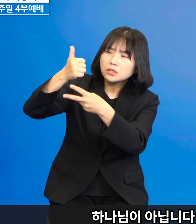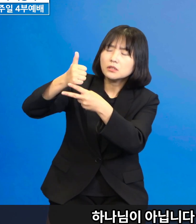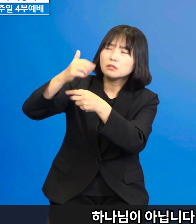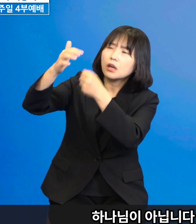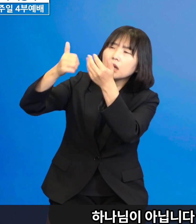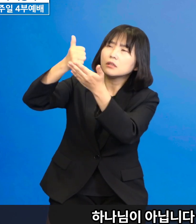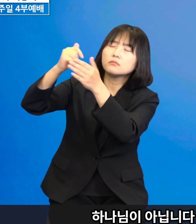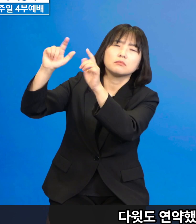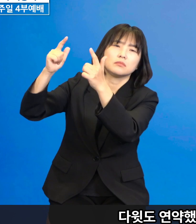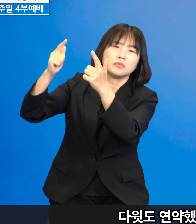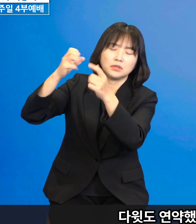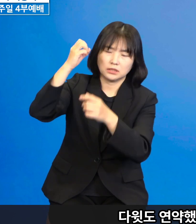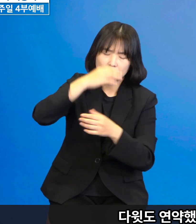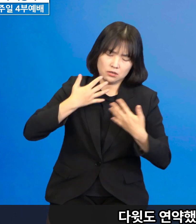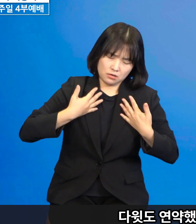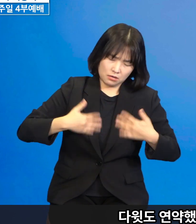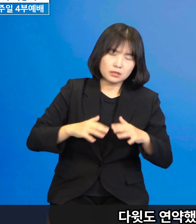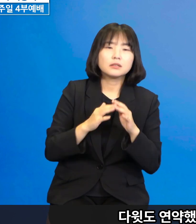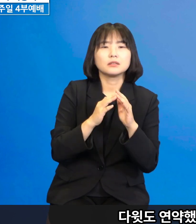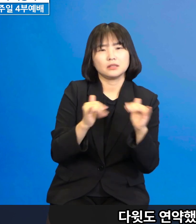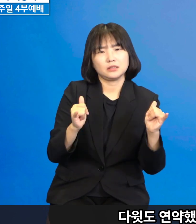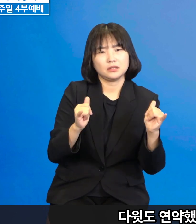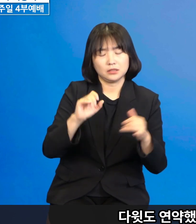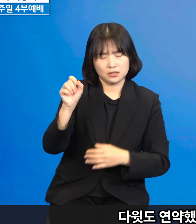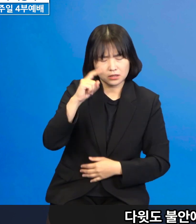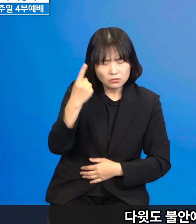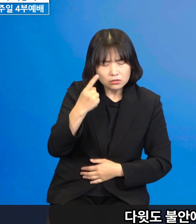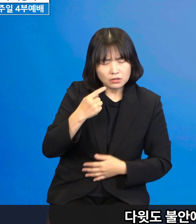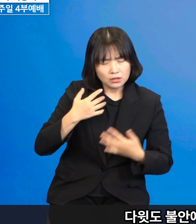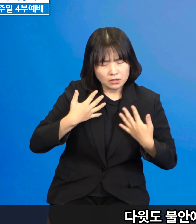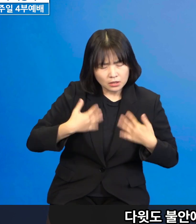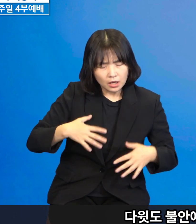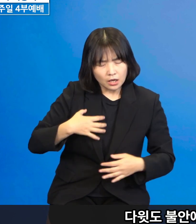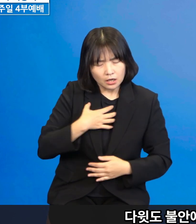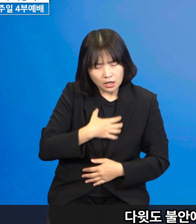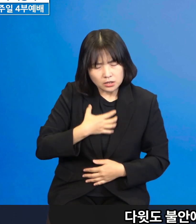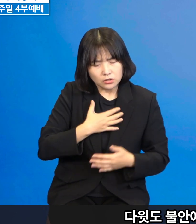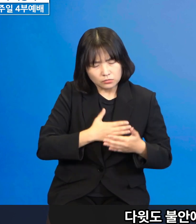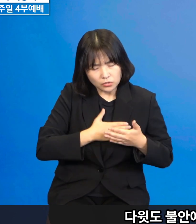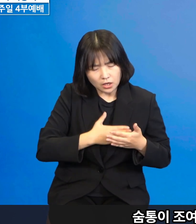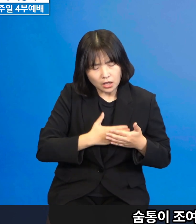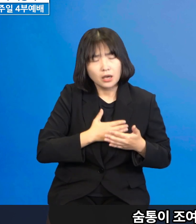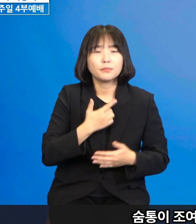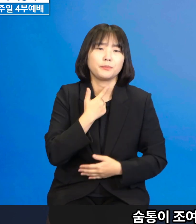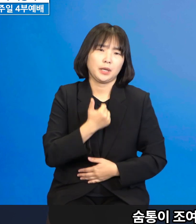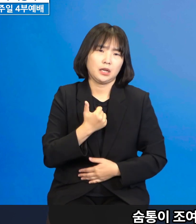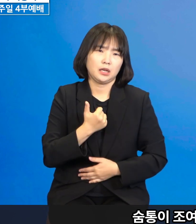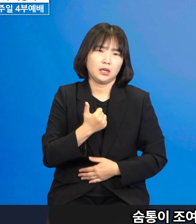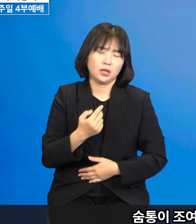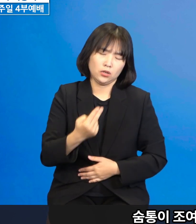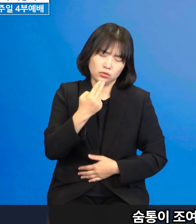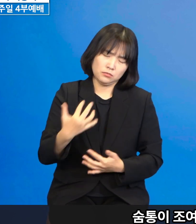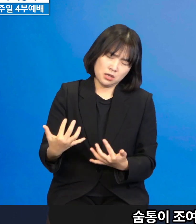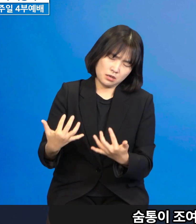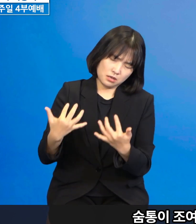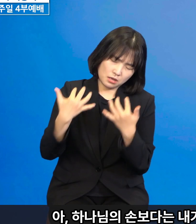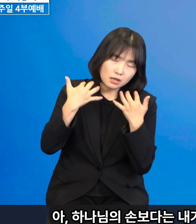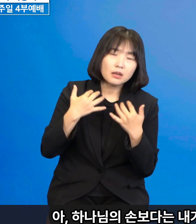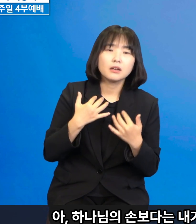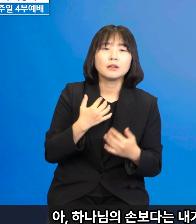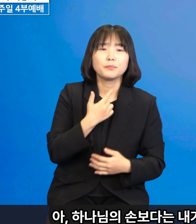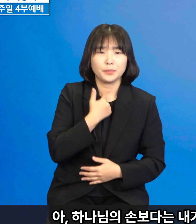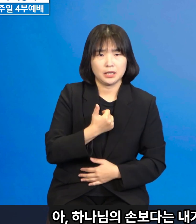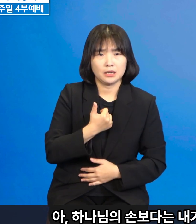연약한 그저 인간입니다. 다윗도 연약했고 다윗도 걱정했고 다윗도 불안에 떨었다는 거예요. 숨통이 조여왔다는 것입니다.